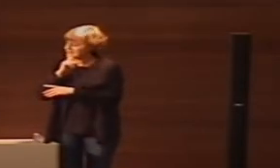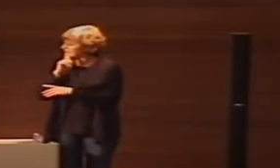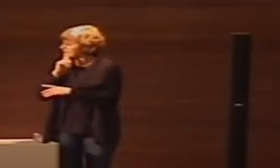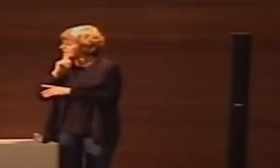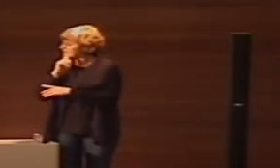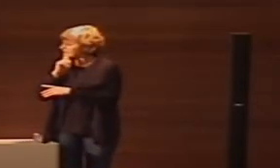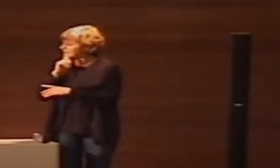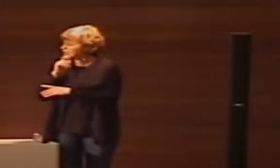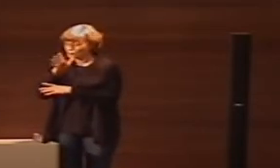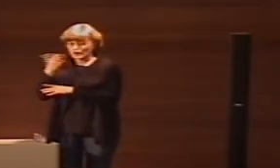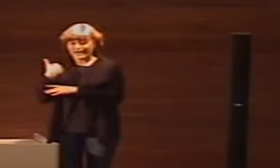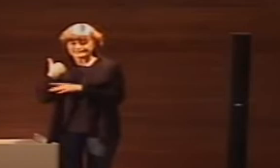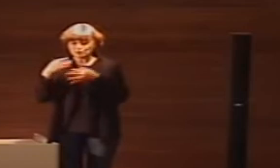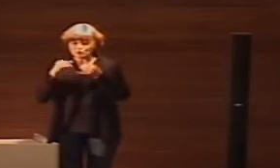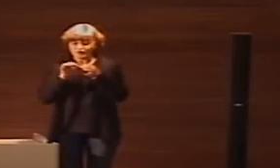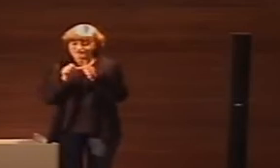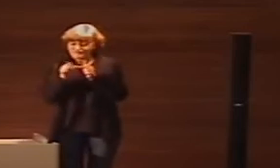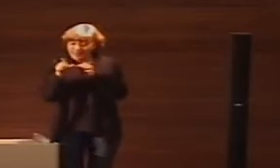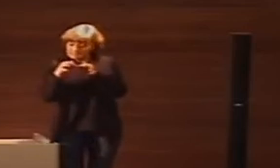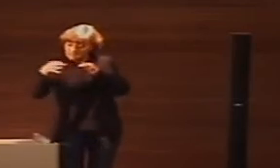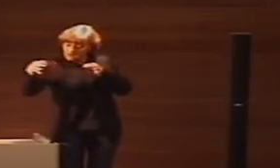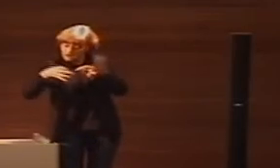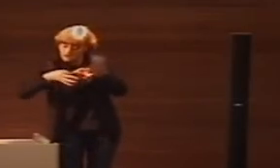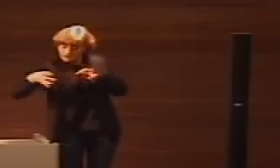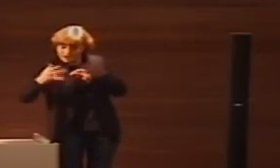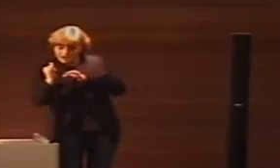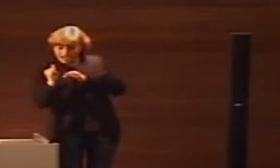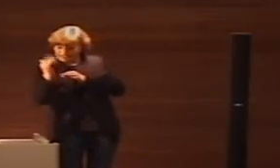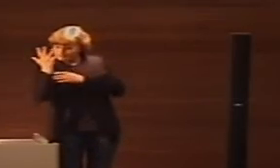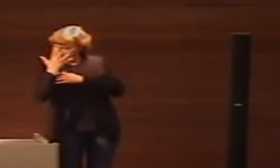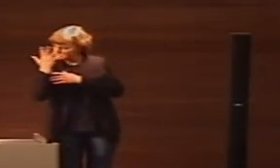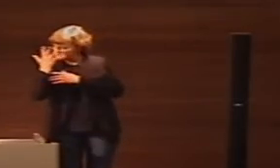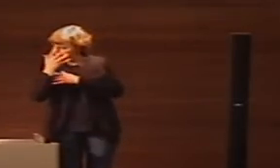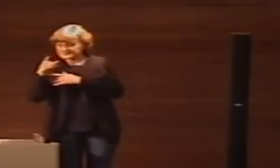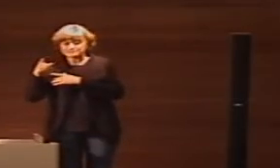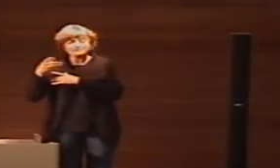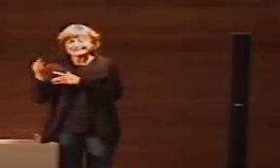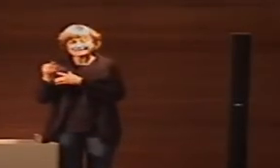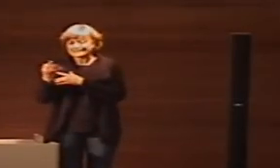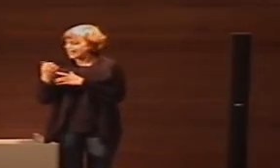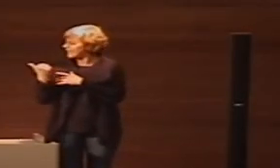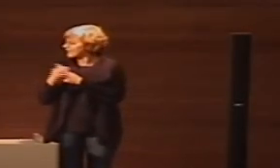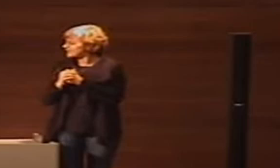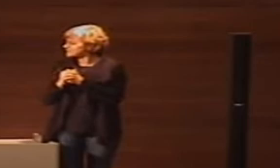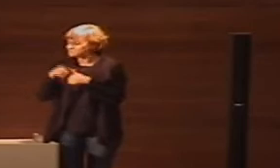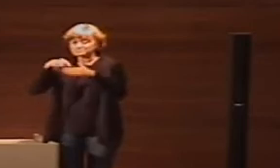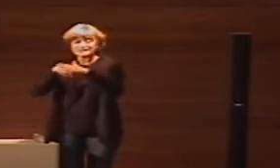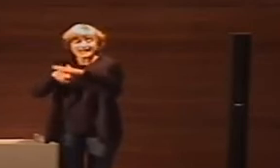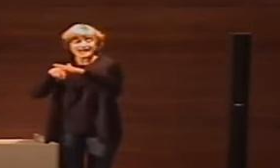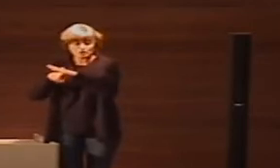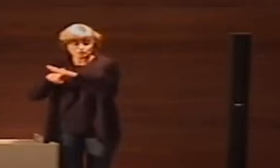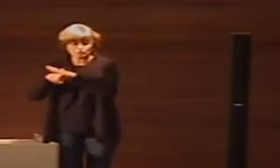unas flechas aquí, pero no se ve. Esto es un balance de masas de la situación de la gestión de